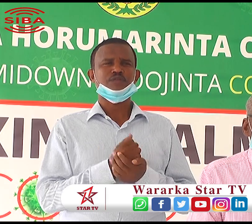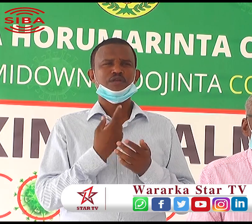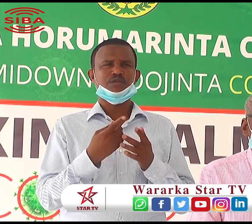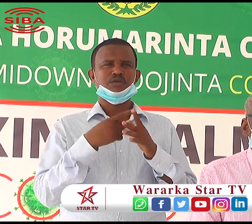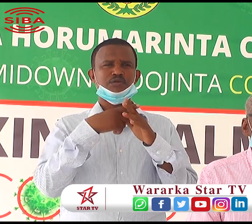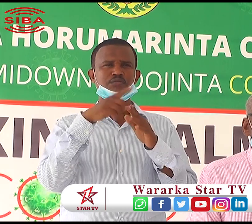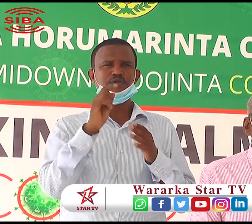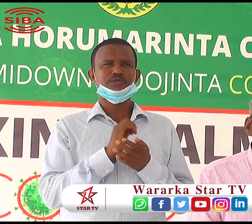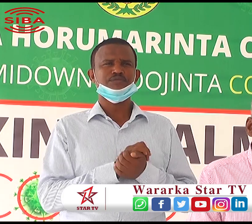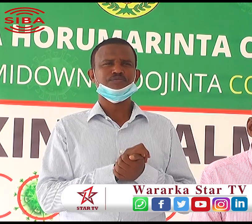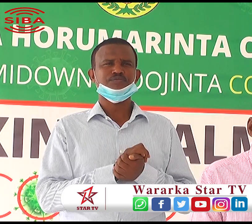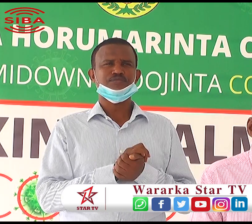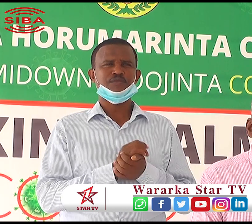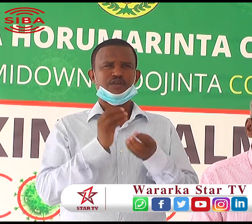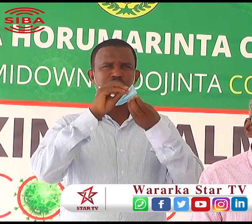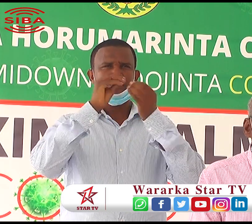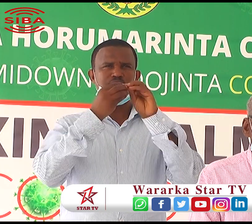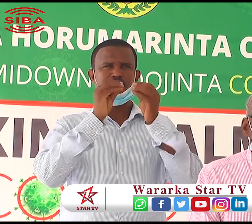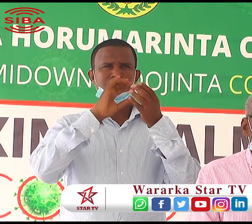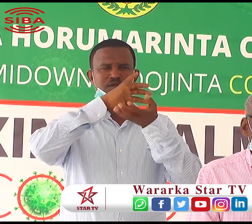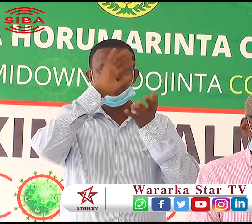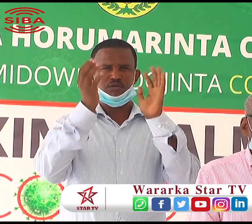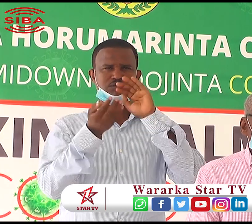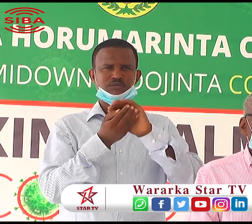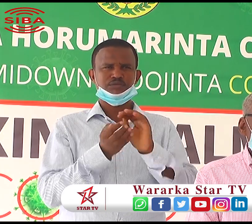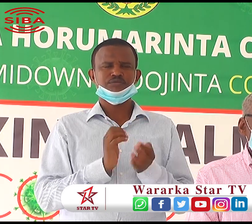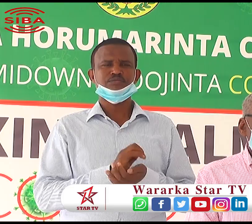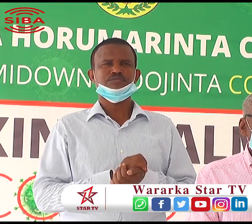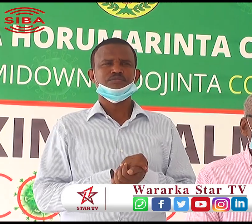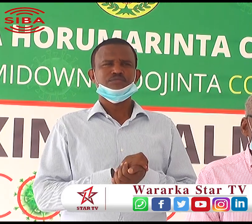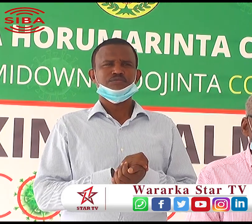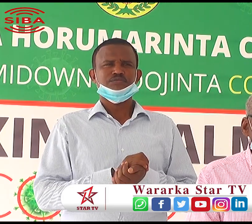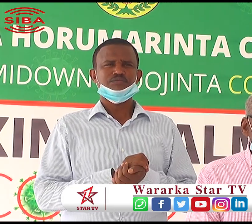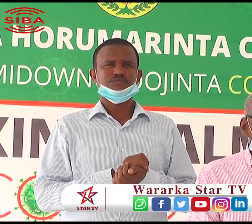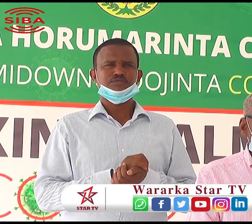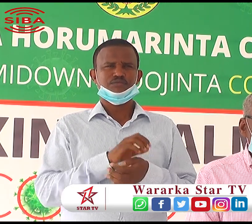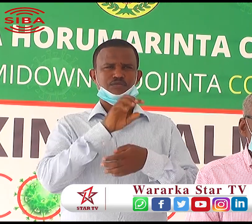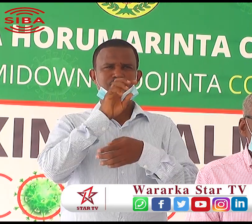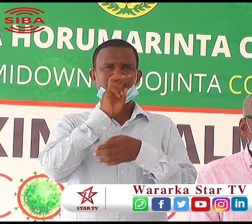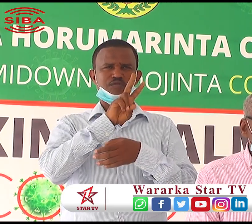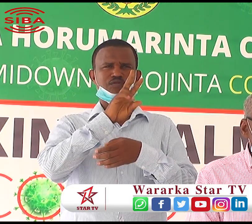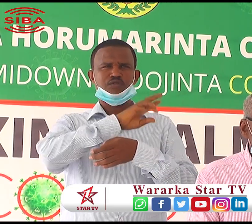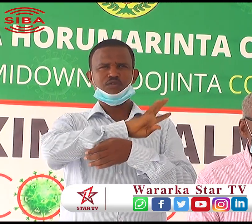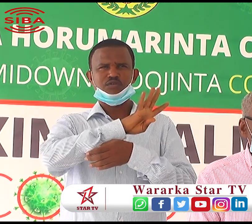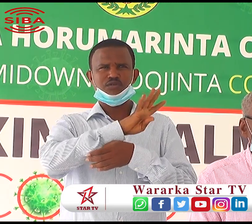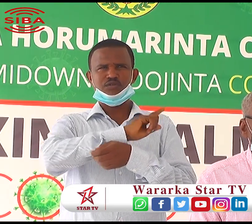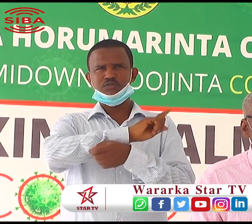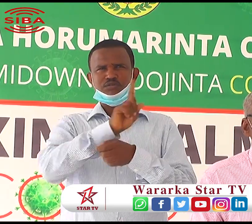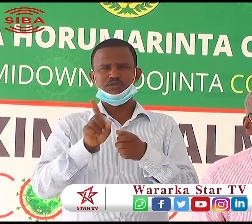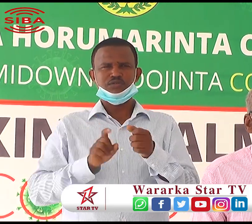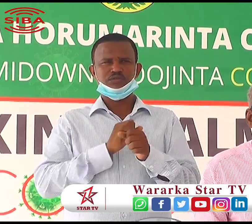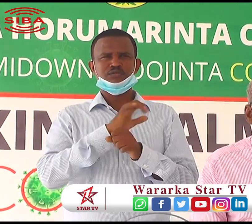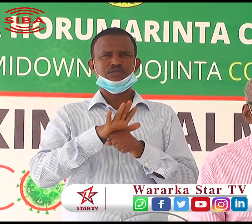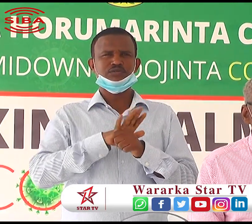rag yihiin halka 2 qofna ay dumar yihiin daada bukaanadani ayaa u dhaxaysa daada 1 sano jir ilaa 79 jir hadaba waa kan